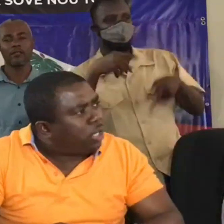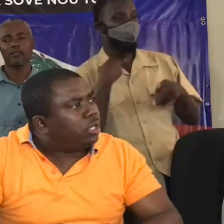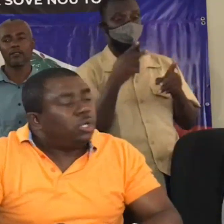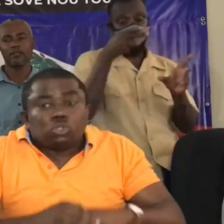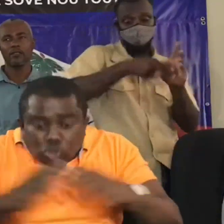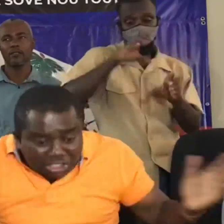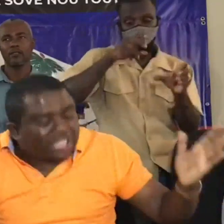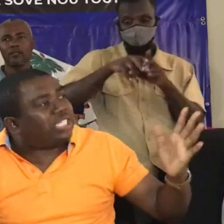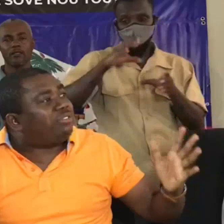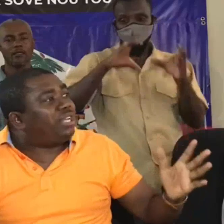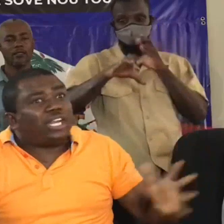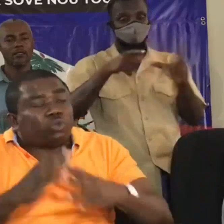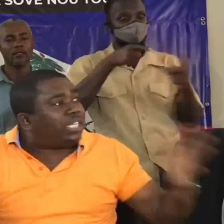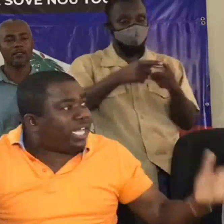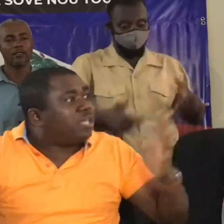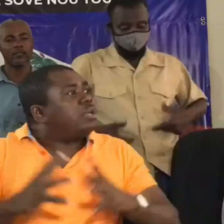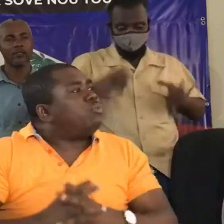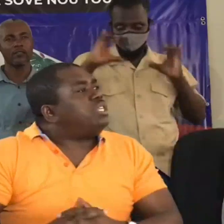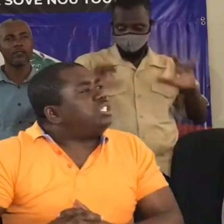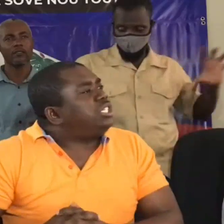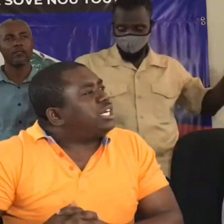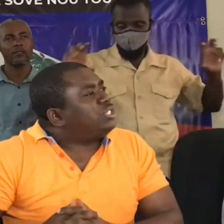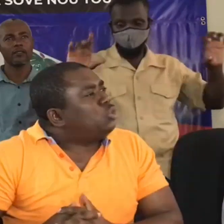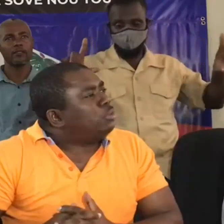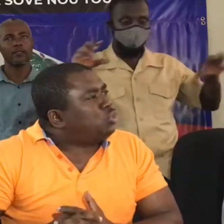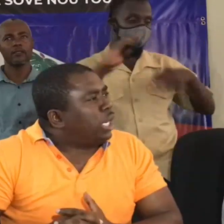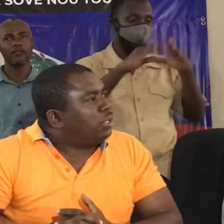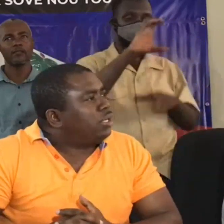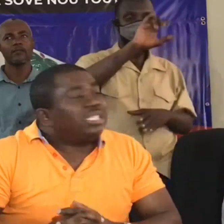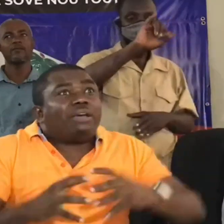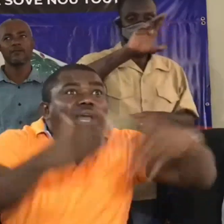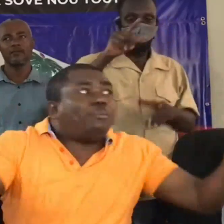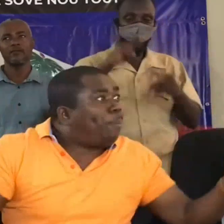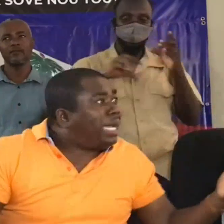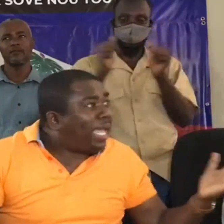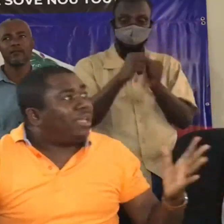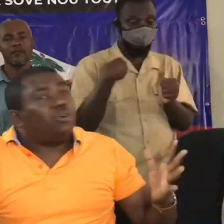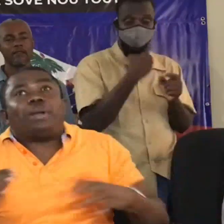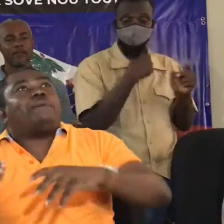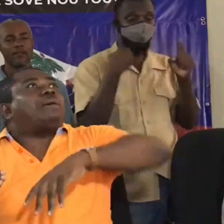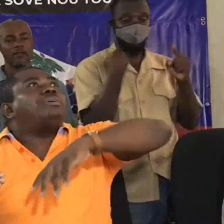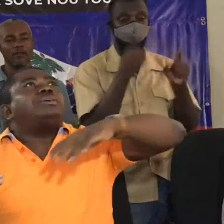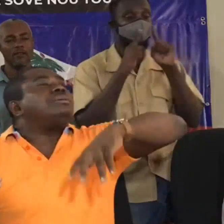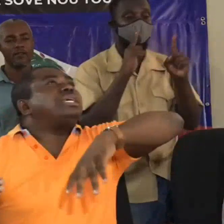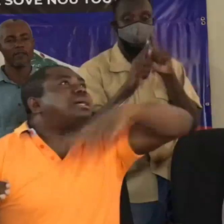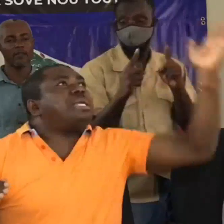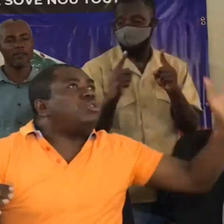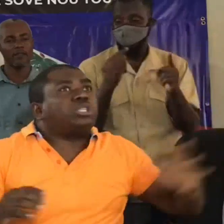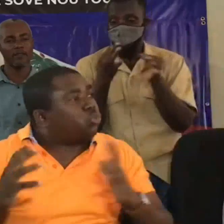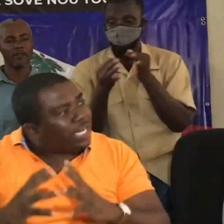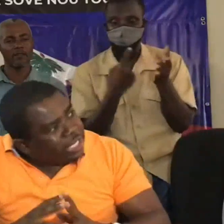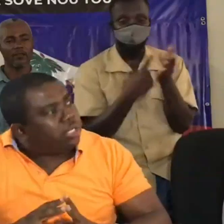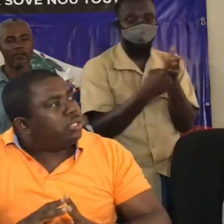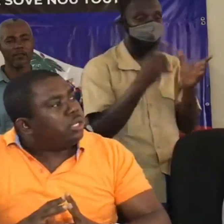opposition, société civile l'a choisi pour venir diriger la transition de rupture. C'est avec elle pour parler. Pas capable de